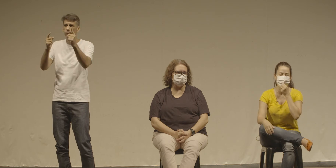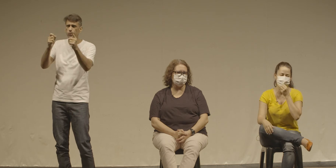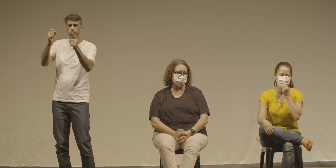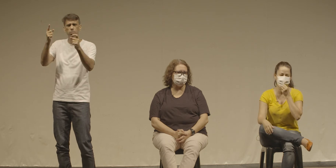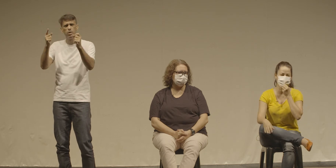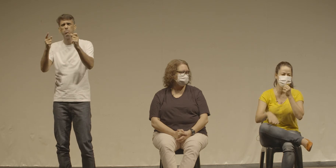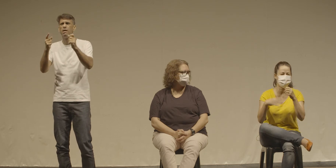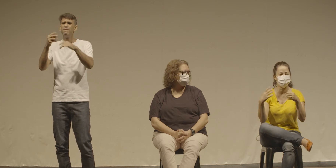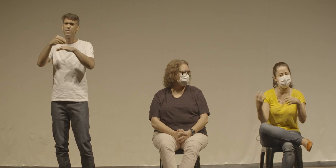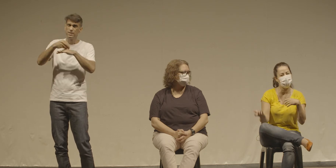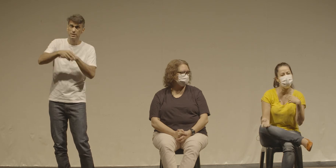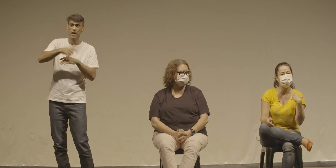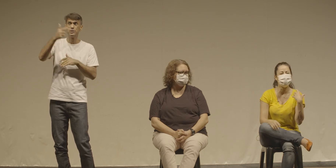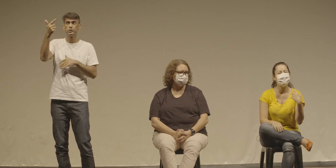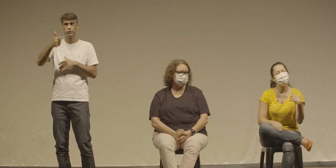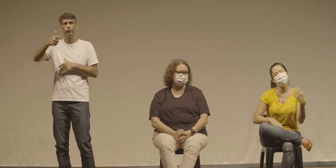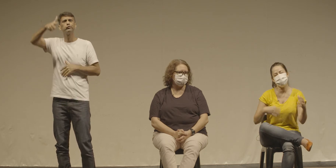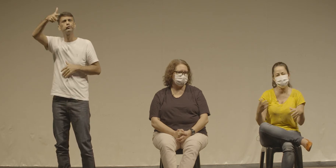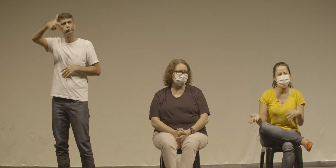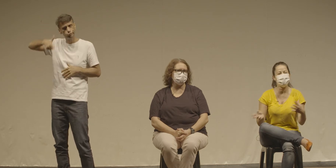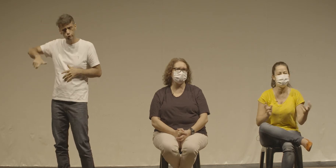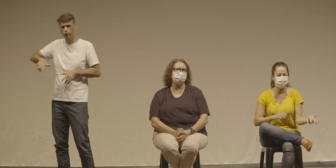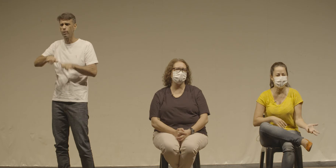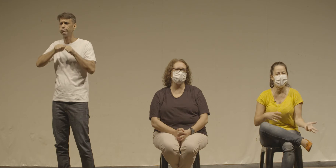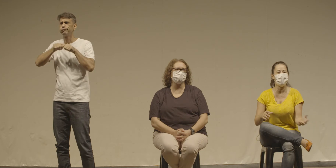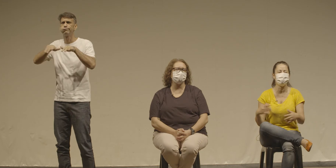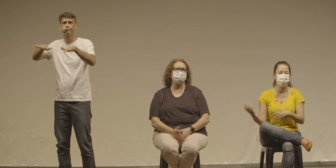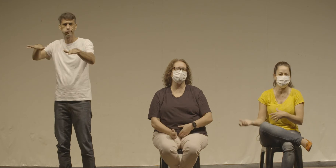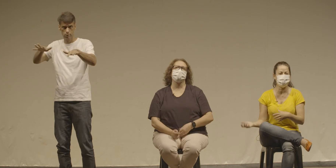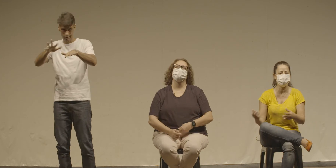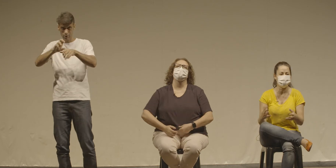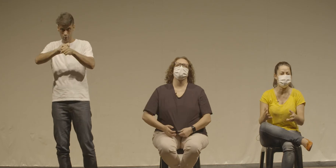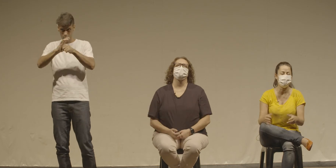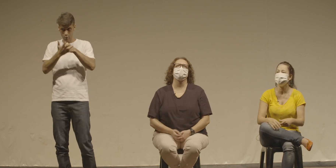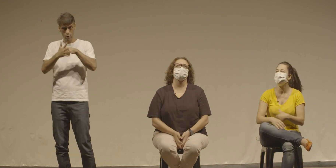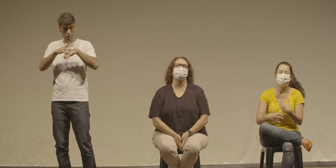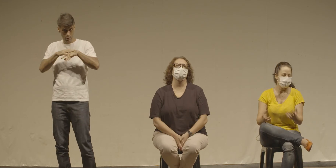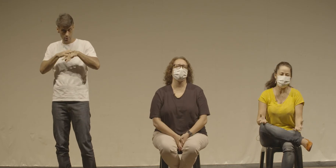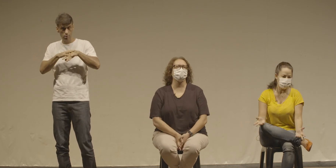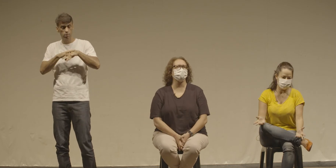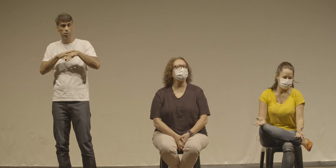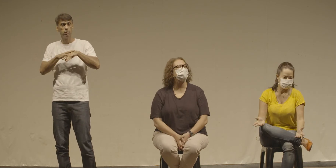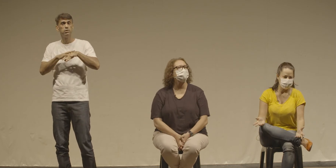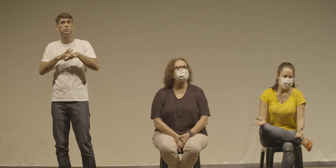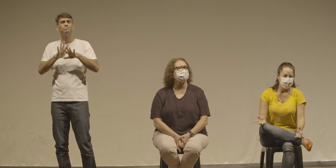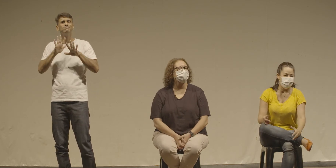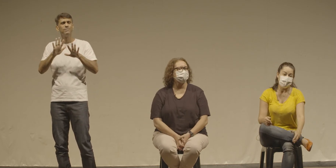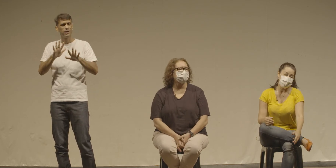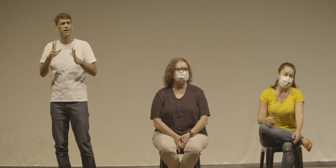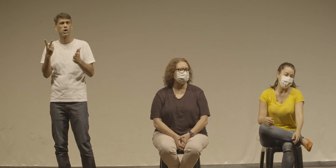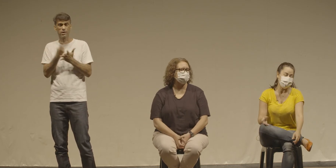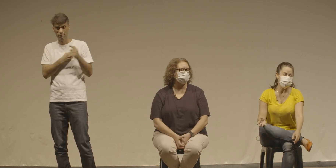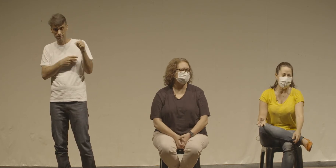uma informação de que tinha uma segunda onda, a gente não sabia se vinha para cá, se isso existia, se não existia, enfim.